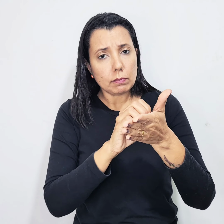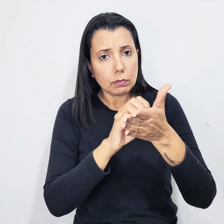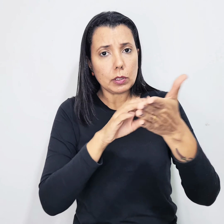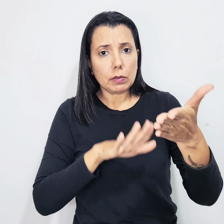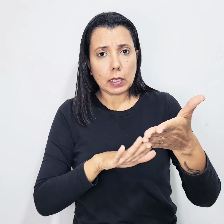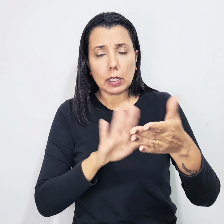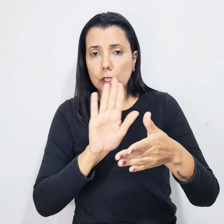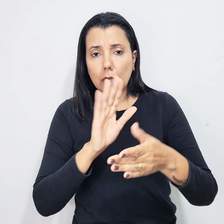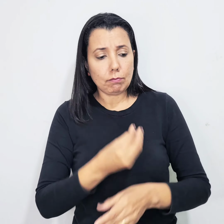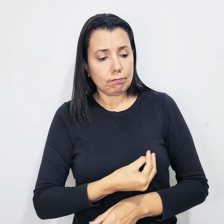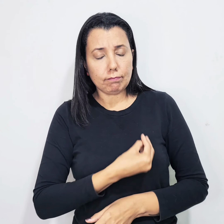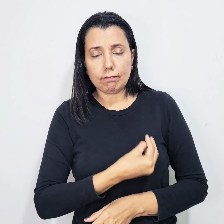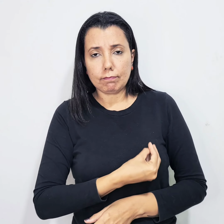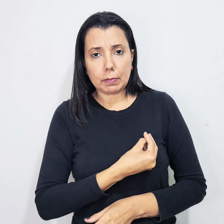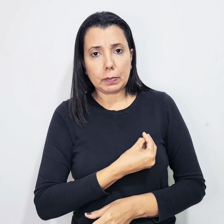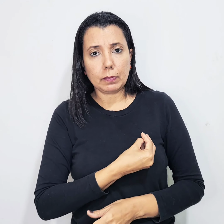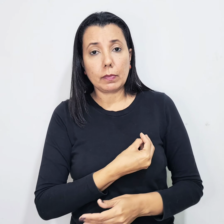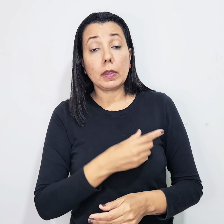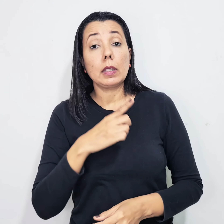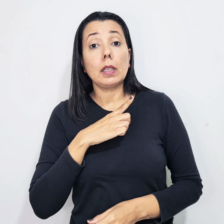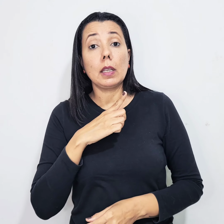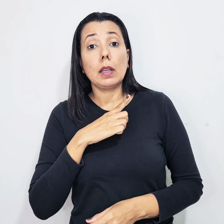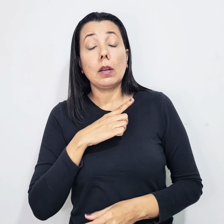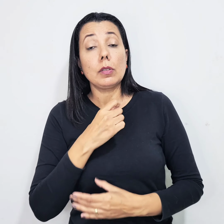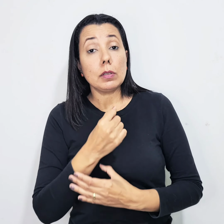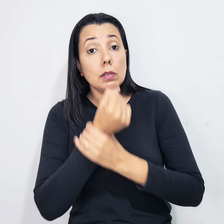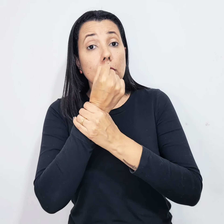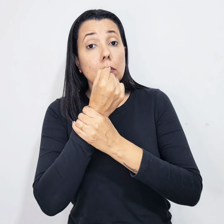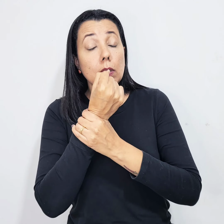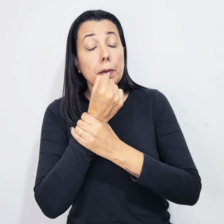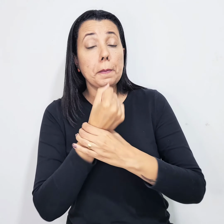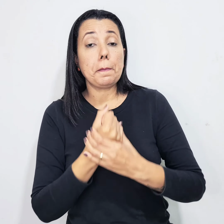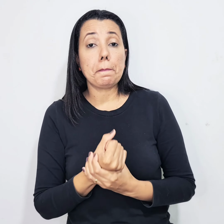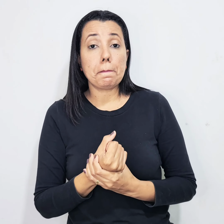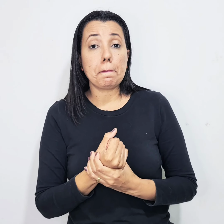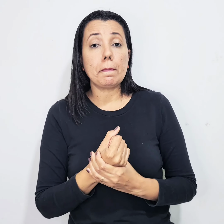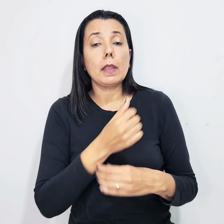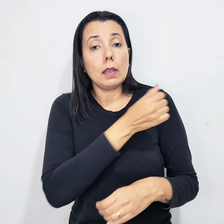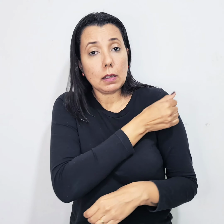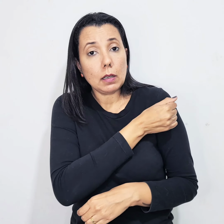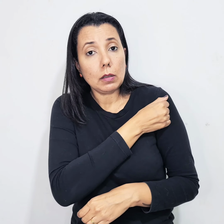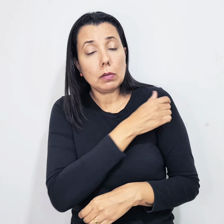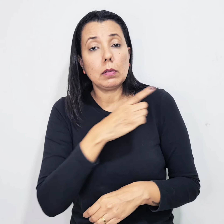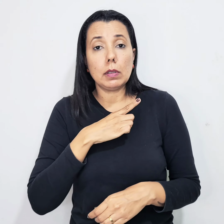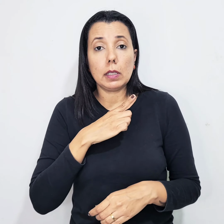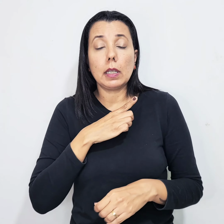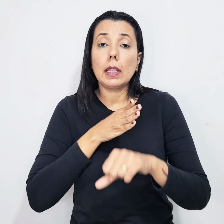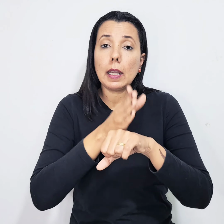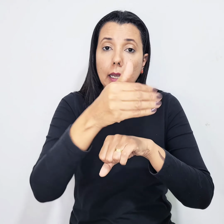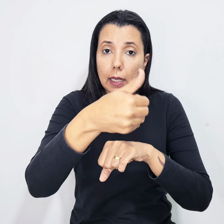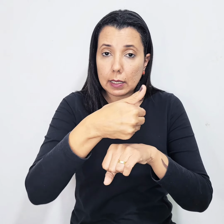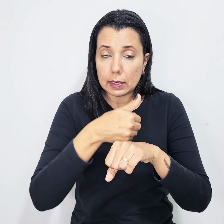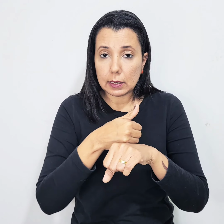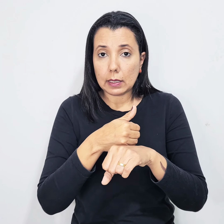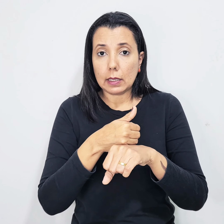não presenciais terão de assegurar que estudantes tenham acesso aos meios